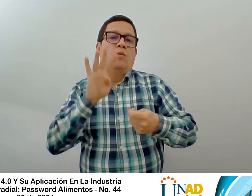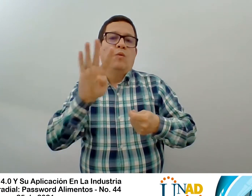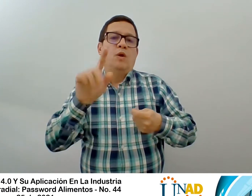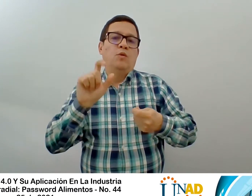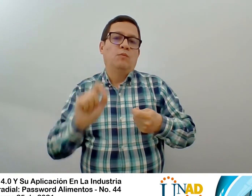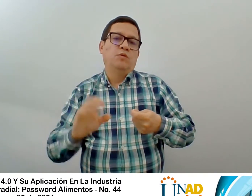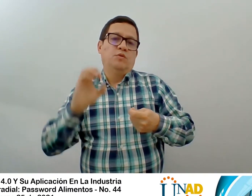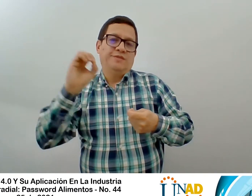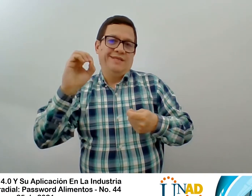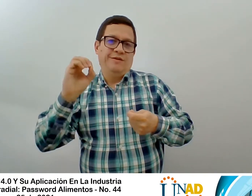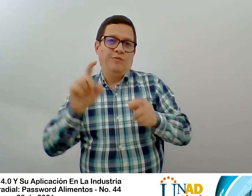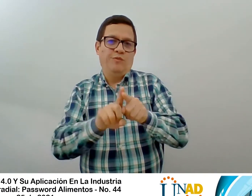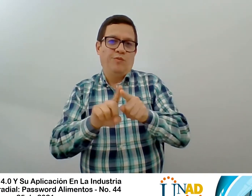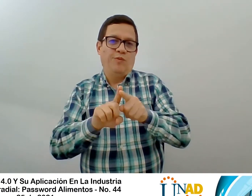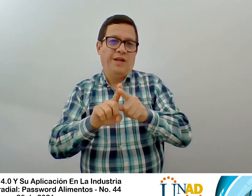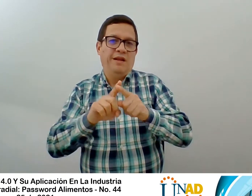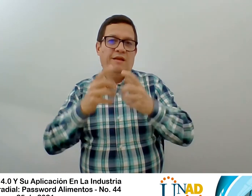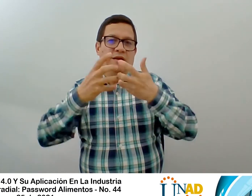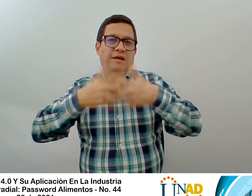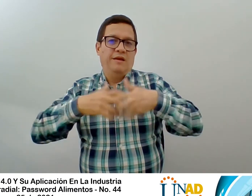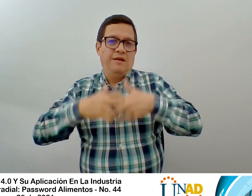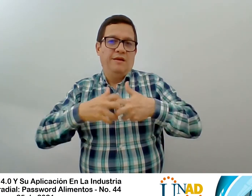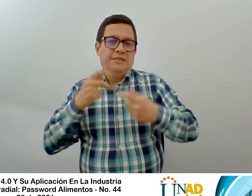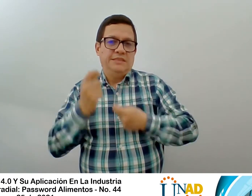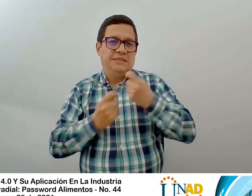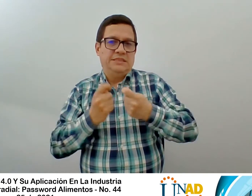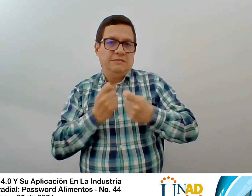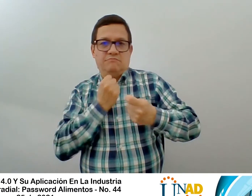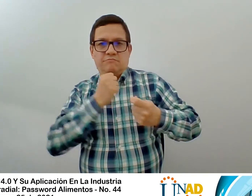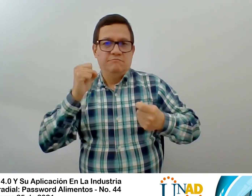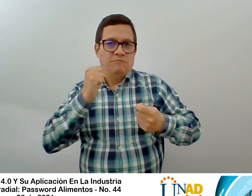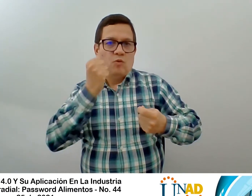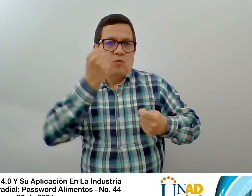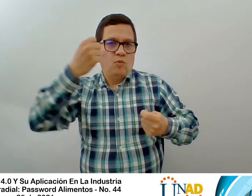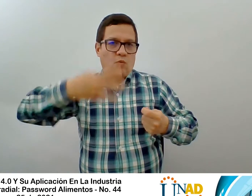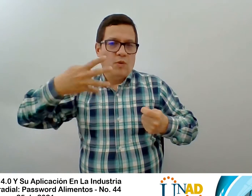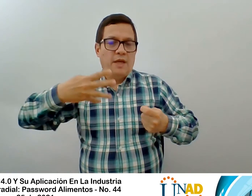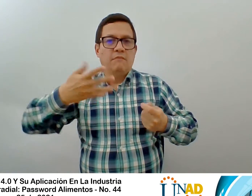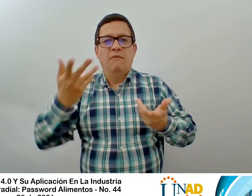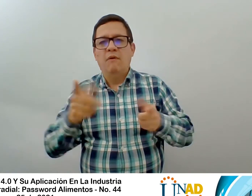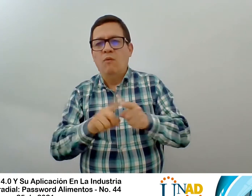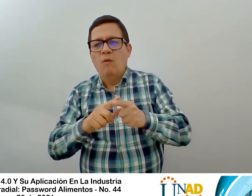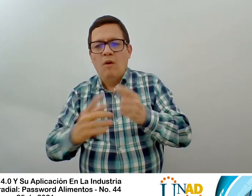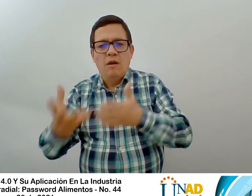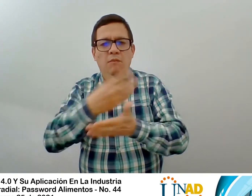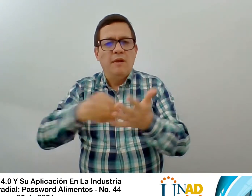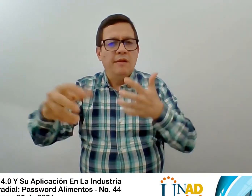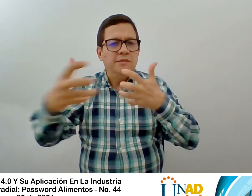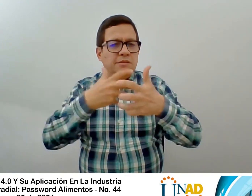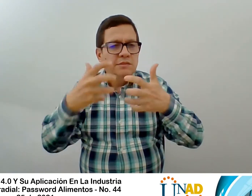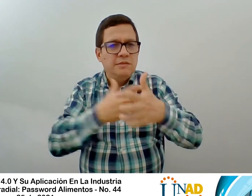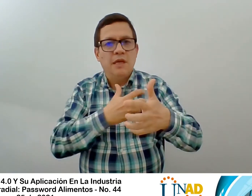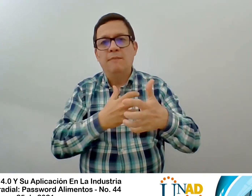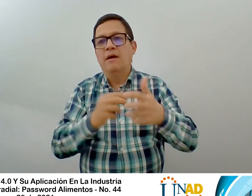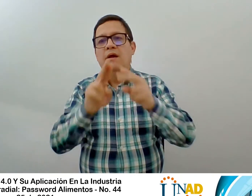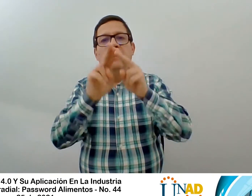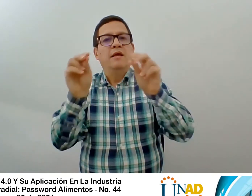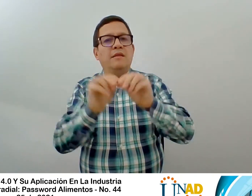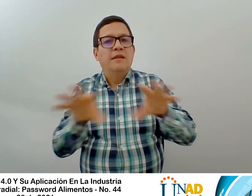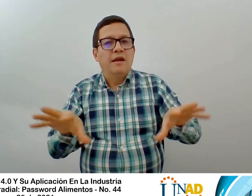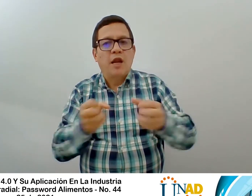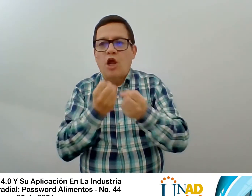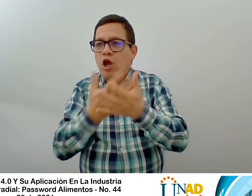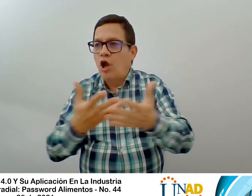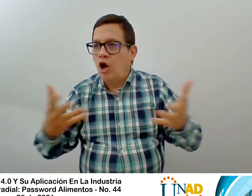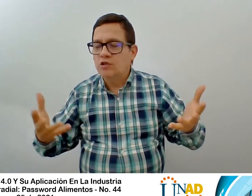conocemos como Industria 4.0. Básicamente, es esa necesidad que está surgiendo de involucrar sistemas, Internet de